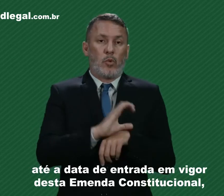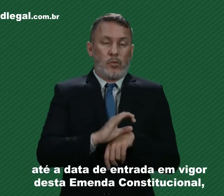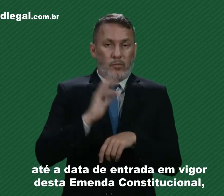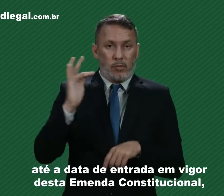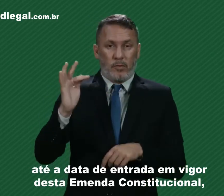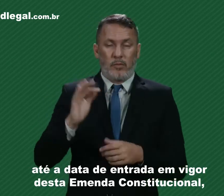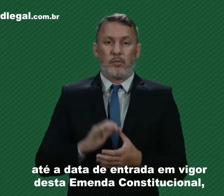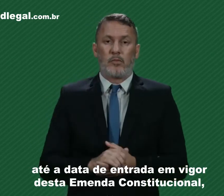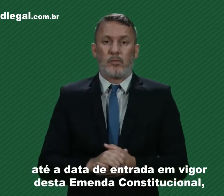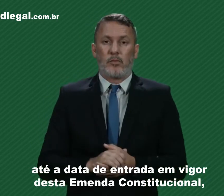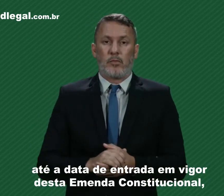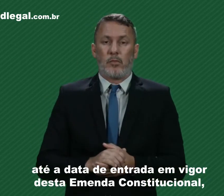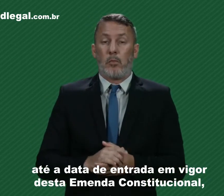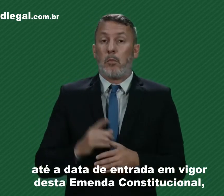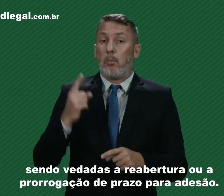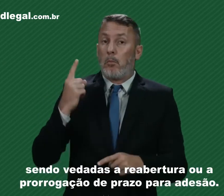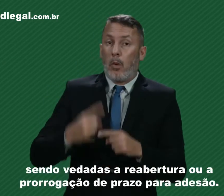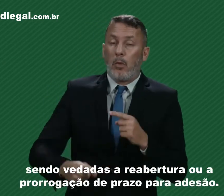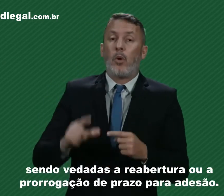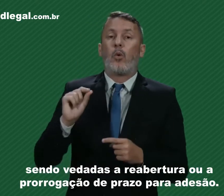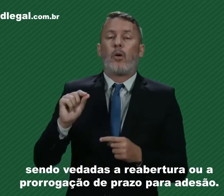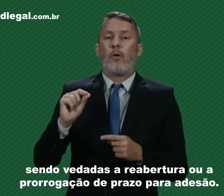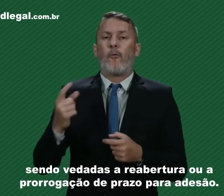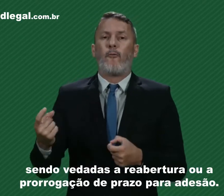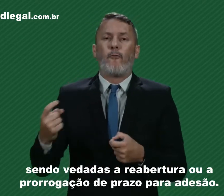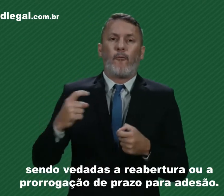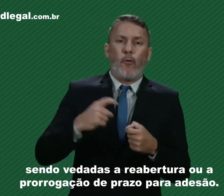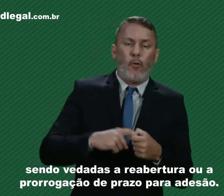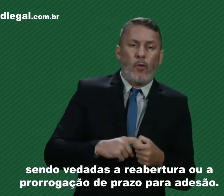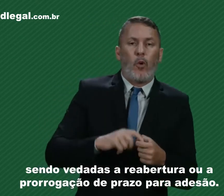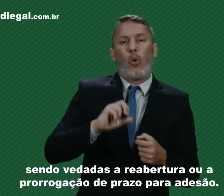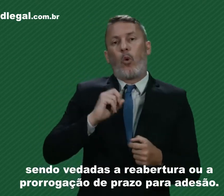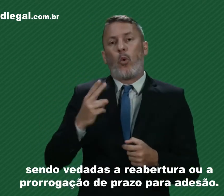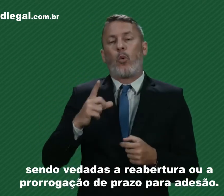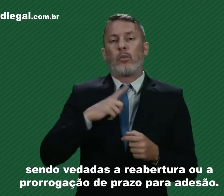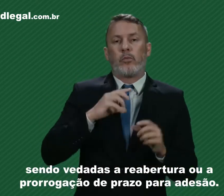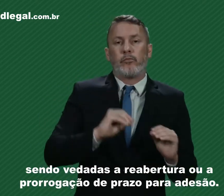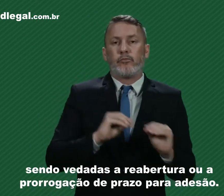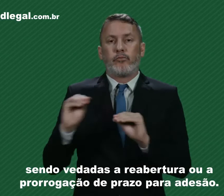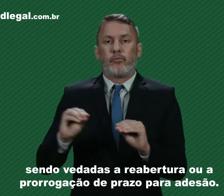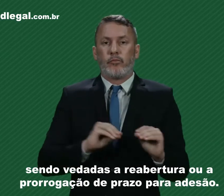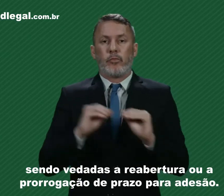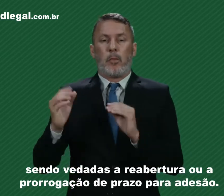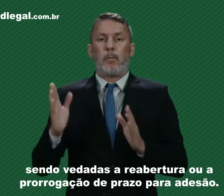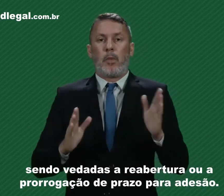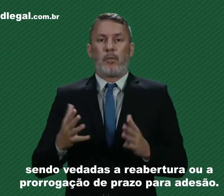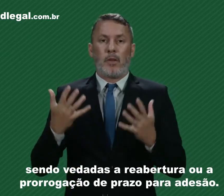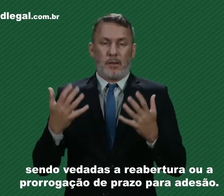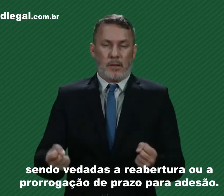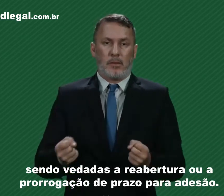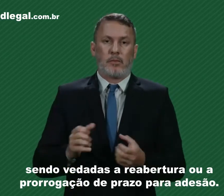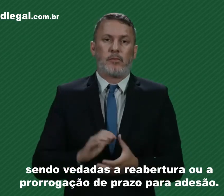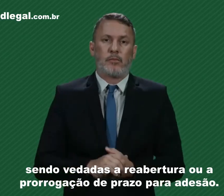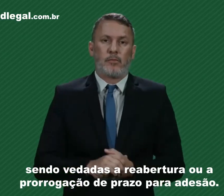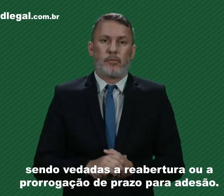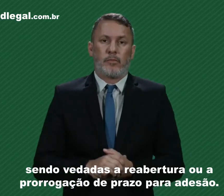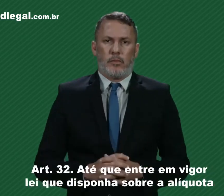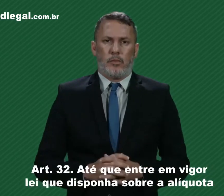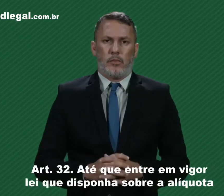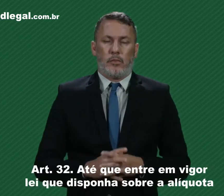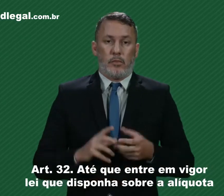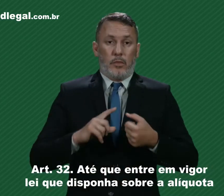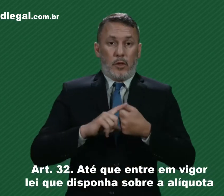vigor desta emenda constitucional, sendo vedadas a reabertura ou a prorrogação de prazo para